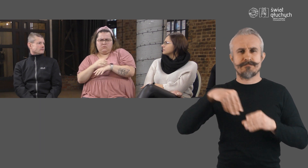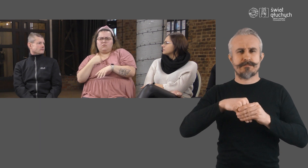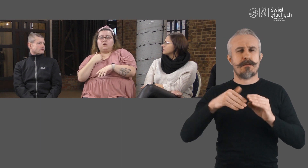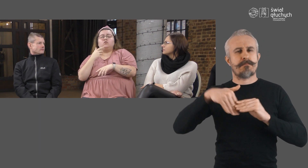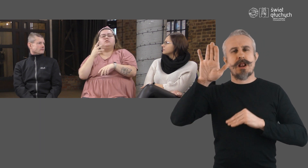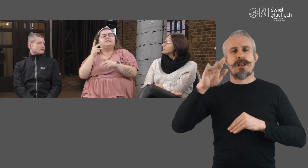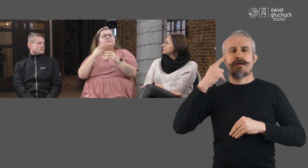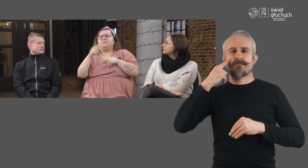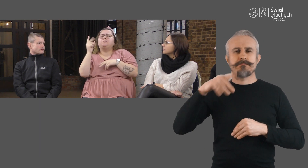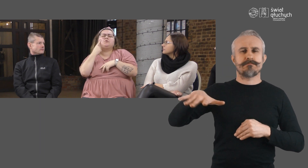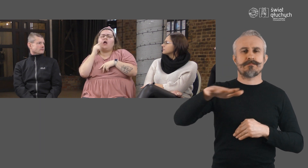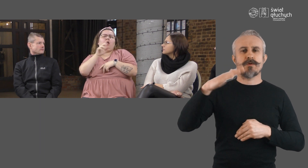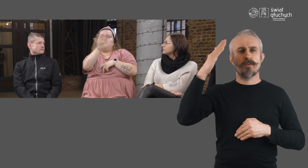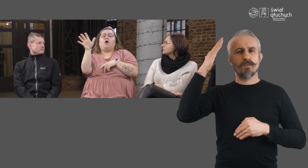Czasami się zdarza, że zamigamy coś w systemie.